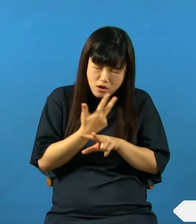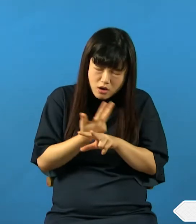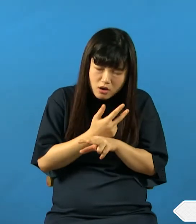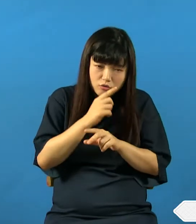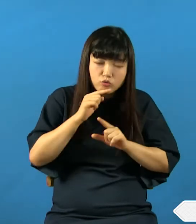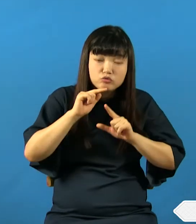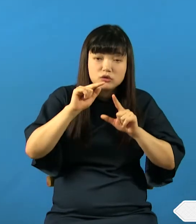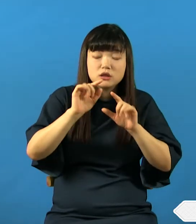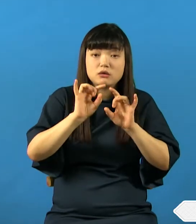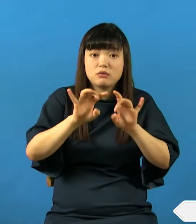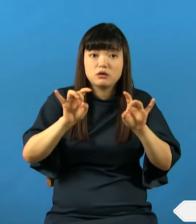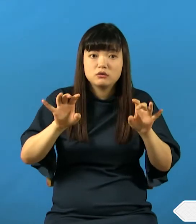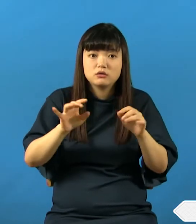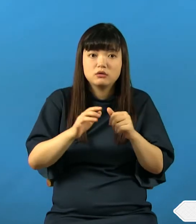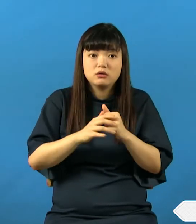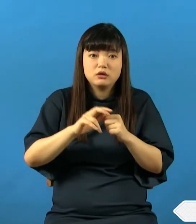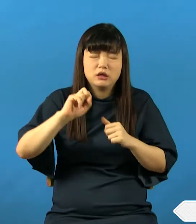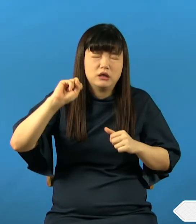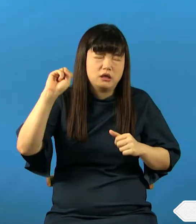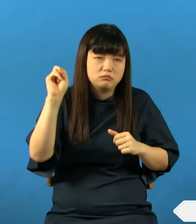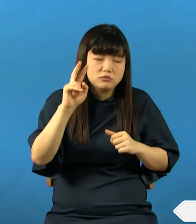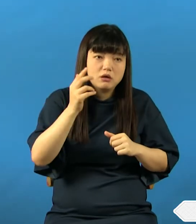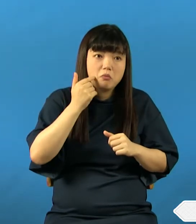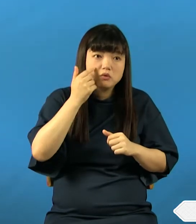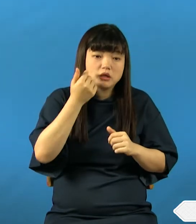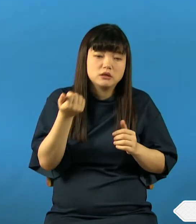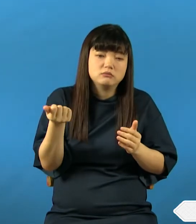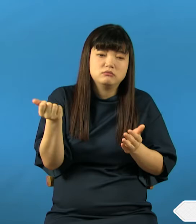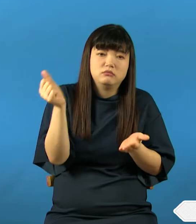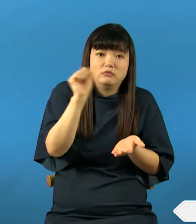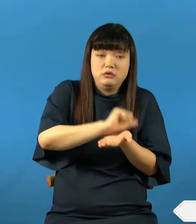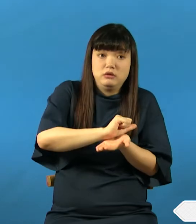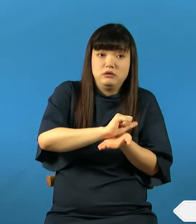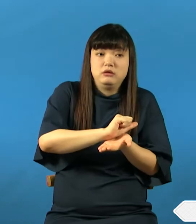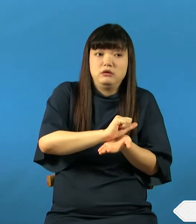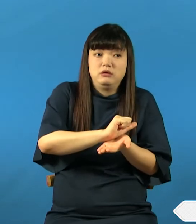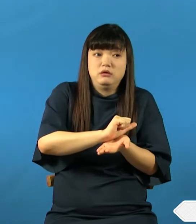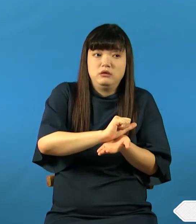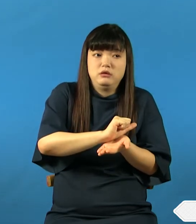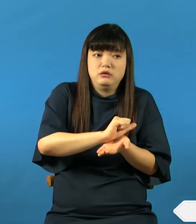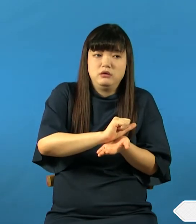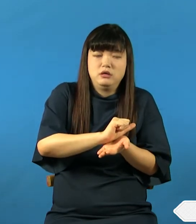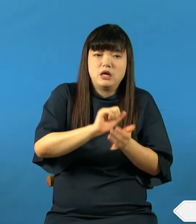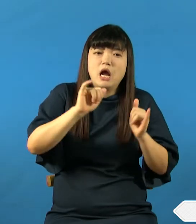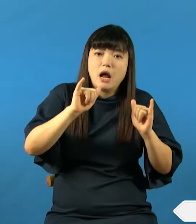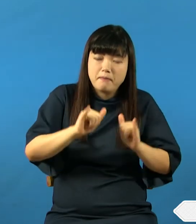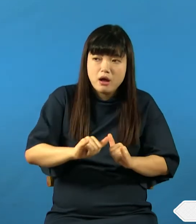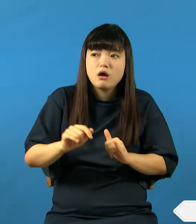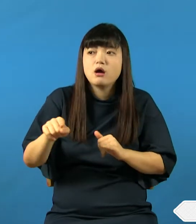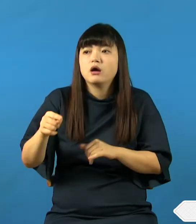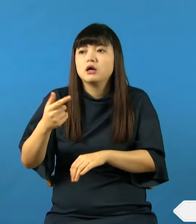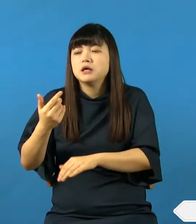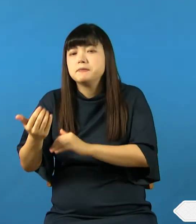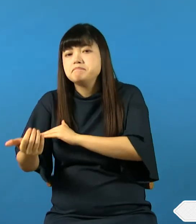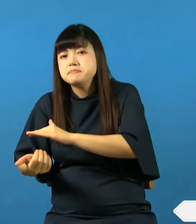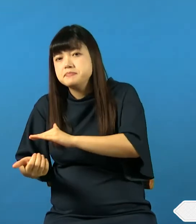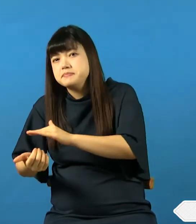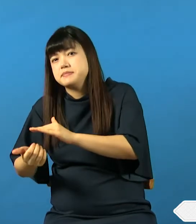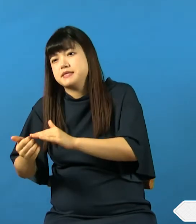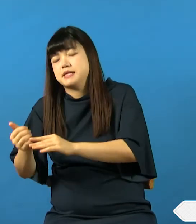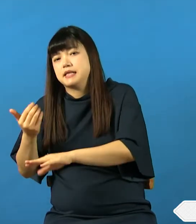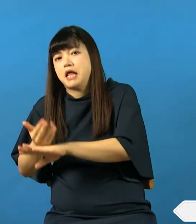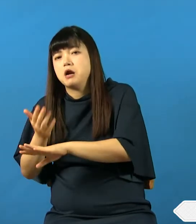매주일마다 교회 측에서 목사님이 갑자기 절도할 때를 대비해서 스페아 목사님을 꼭 대기를 시켜놓고 있습니다.